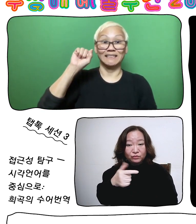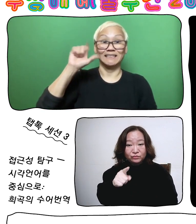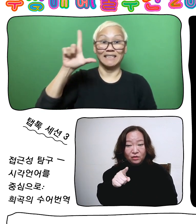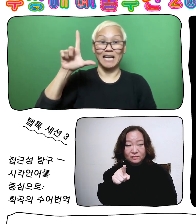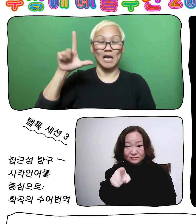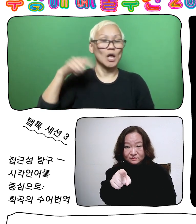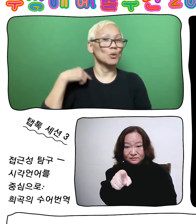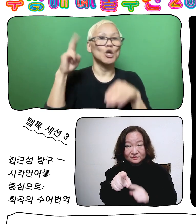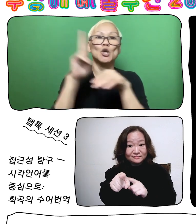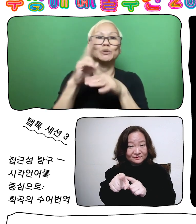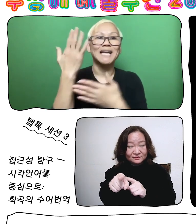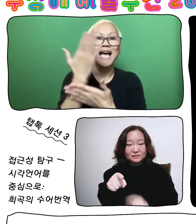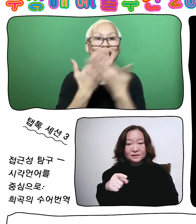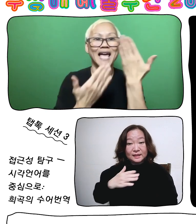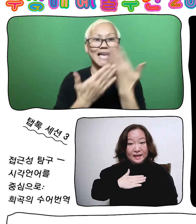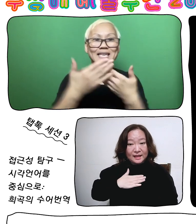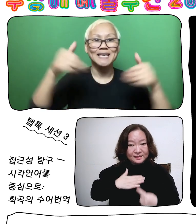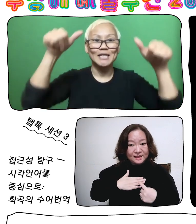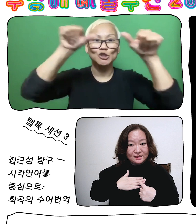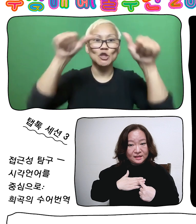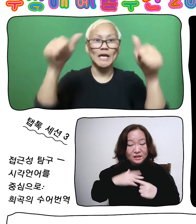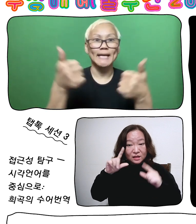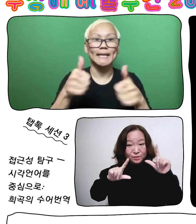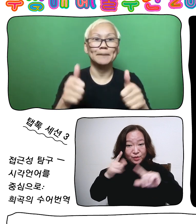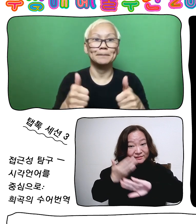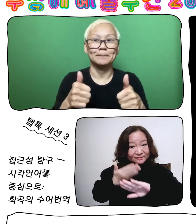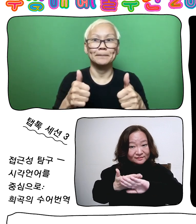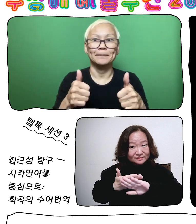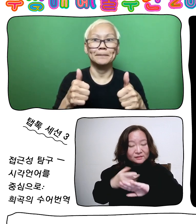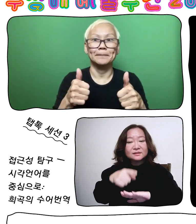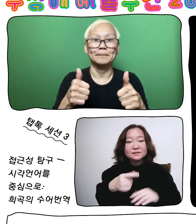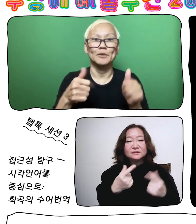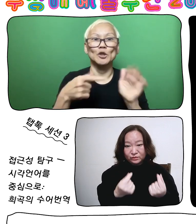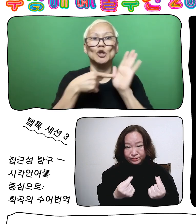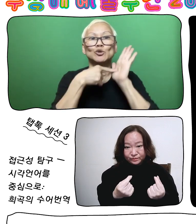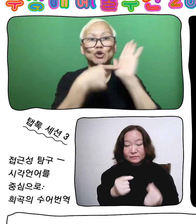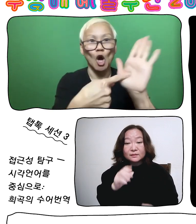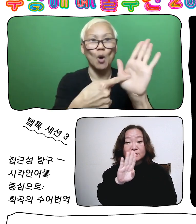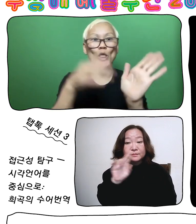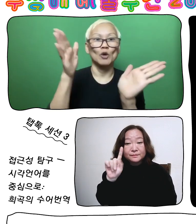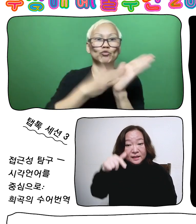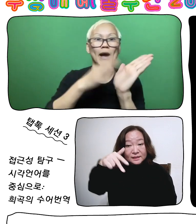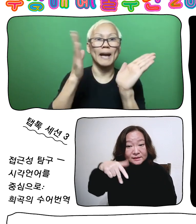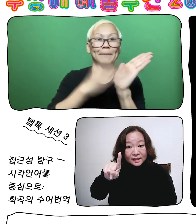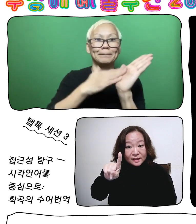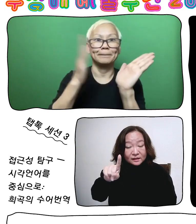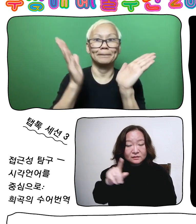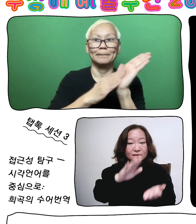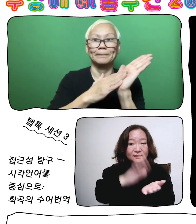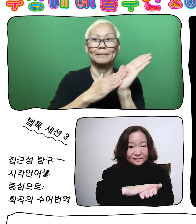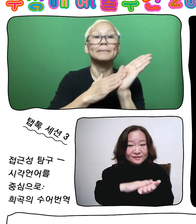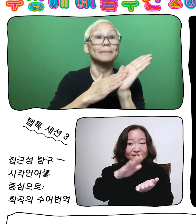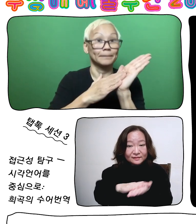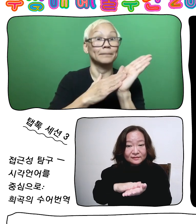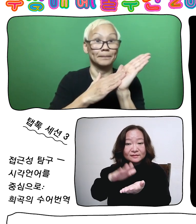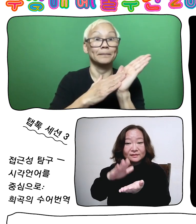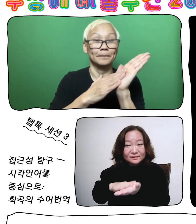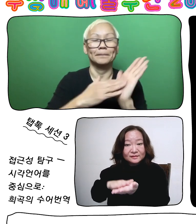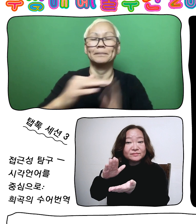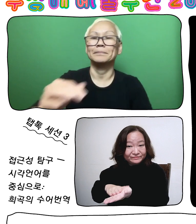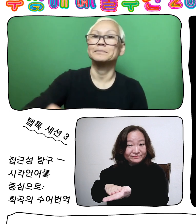모양이 달라지면 그 의미도 달라집니다. 이렇게 달라지는 형태에 의해 박자가 형성됩니다.